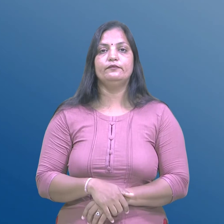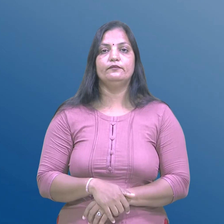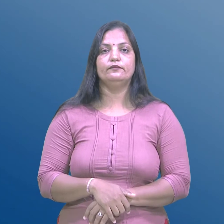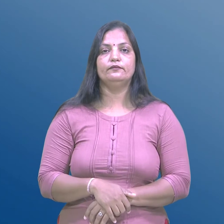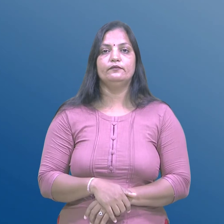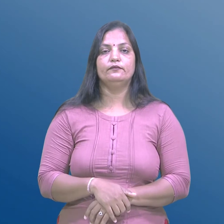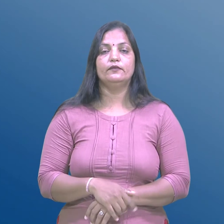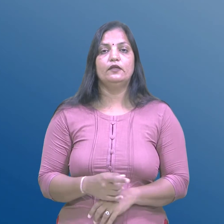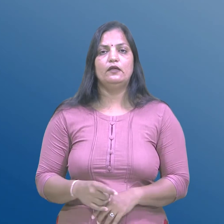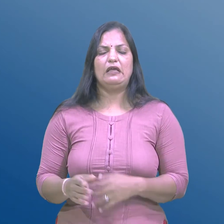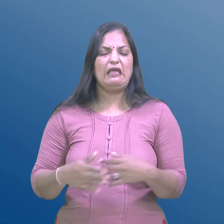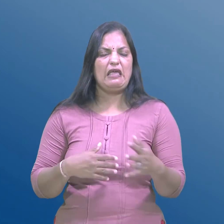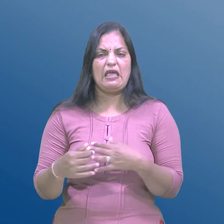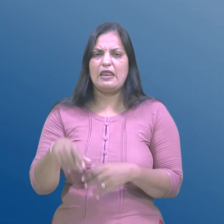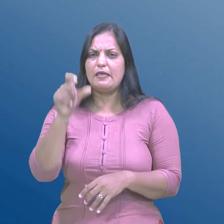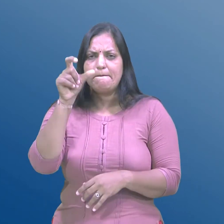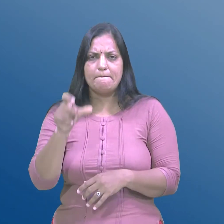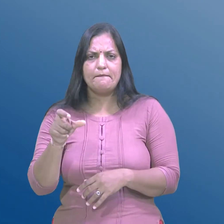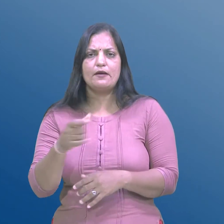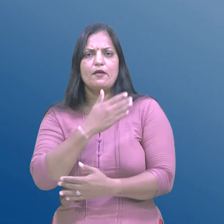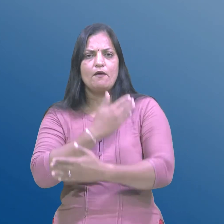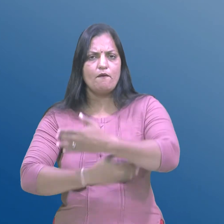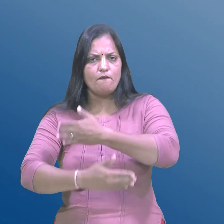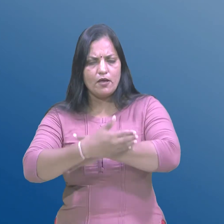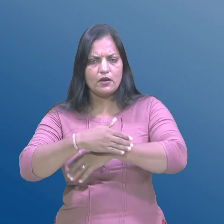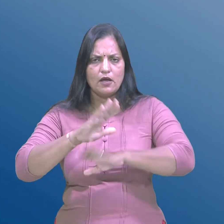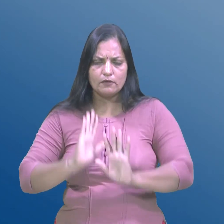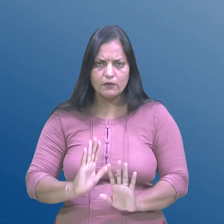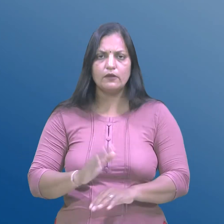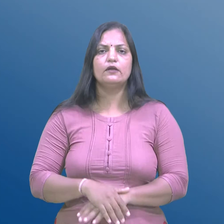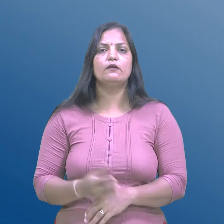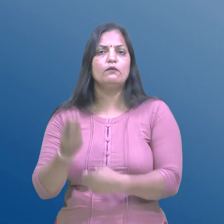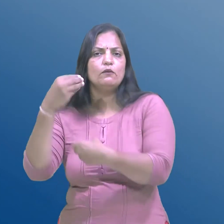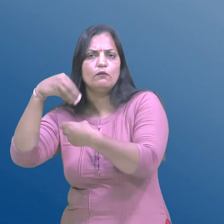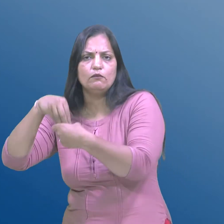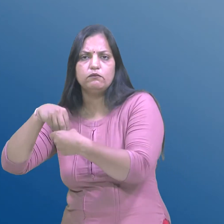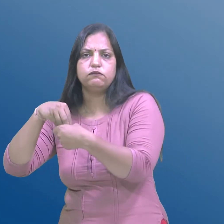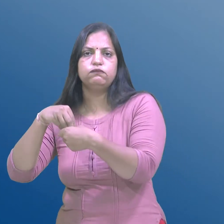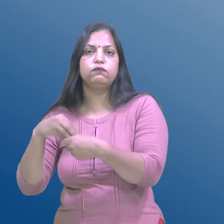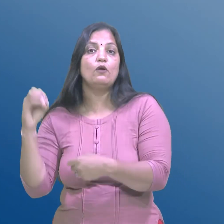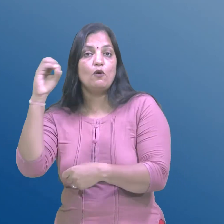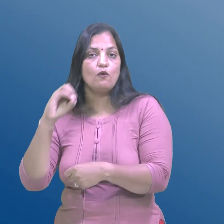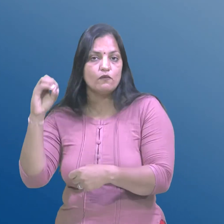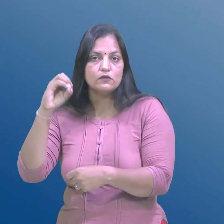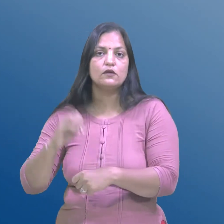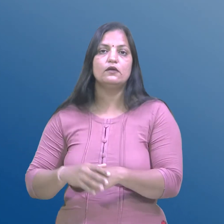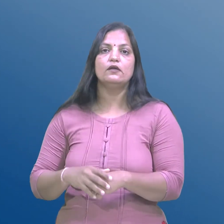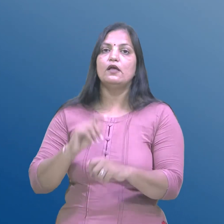એવી વ્યક્તિઓ જે વિકલાંગતા ધરાવતી વ્યક્તિઓમાંથી કર્મચારીઓને કામે રાખવા માંગે છે.